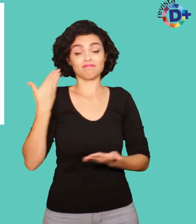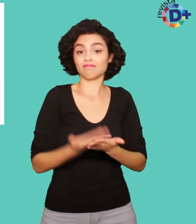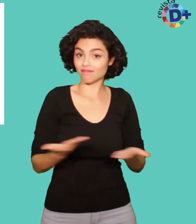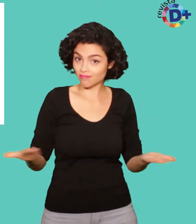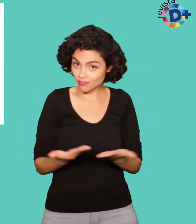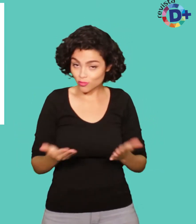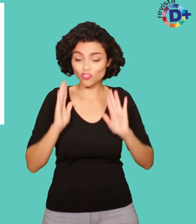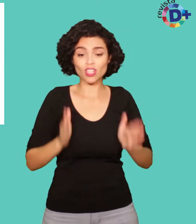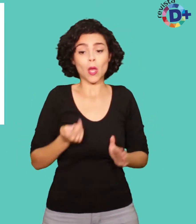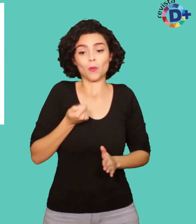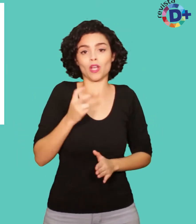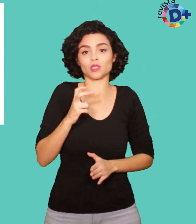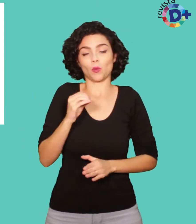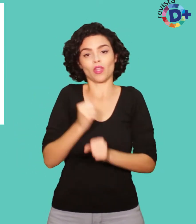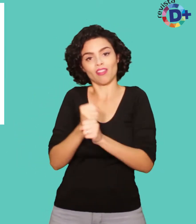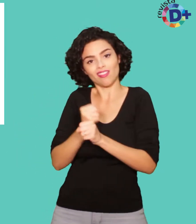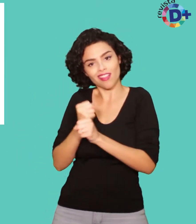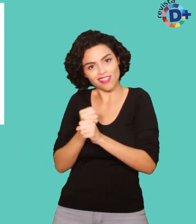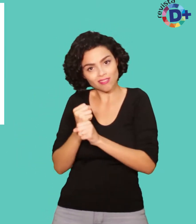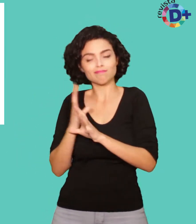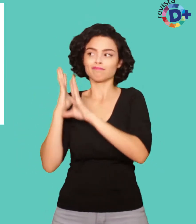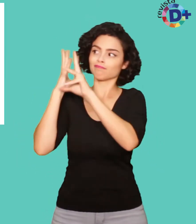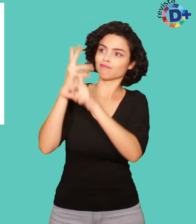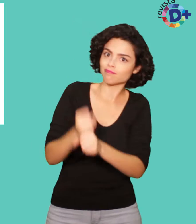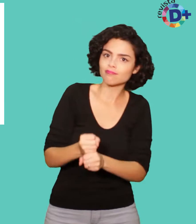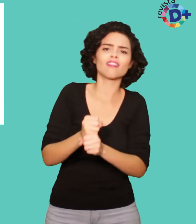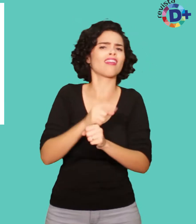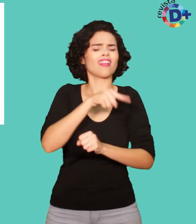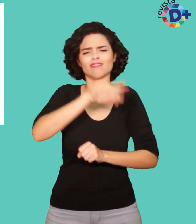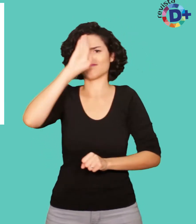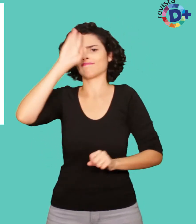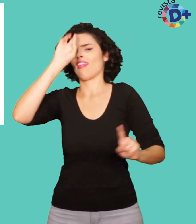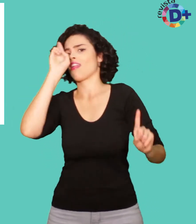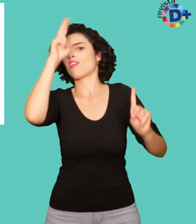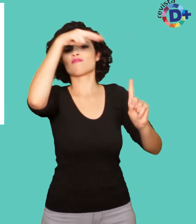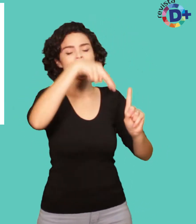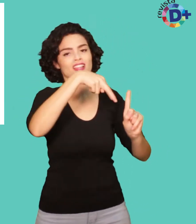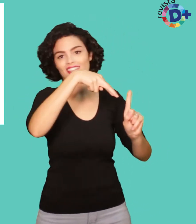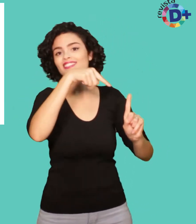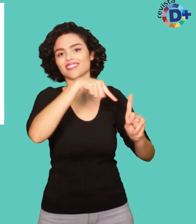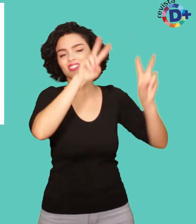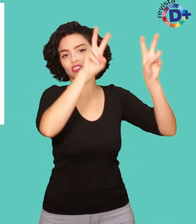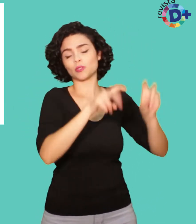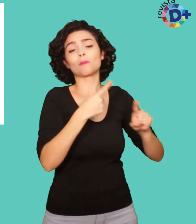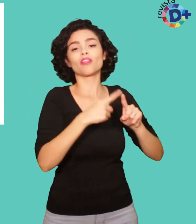ao longo dessas mais de cinco décadas tornaram se referência no assunto graças a um tratamento